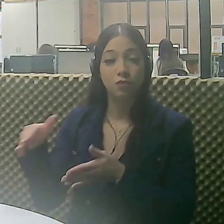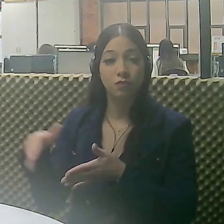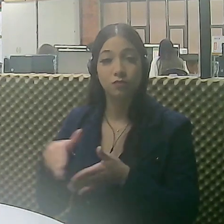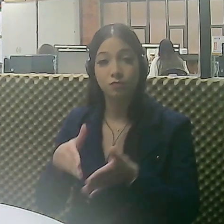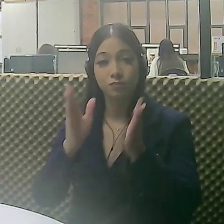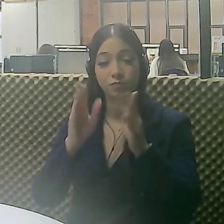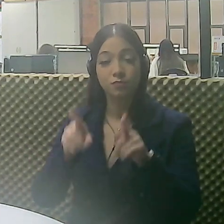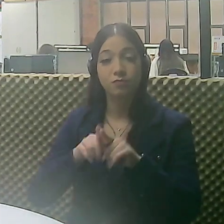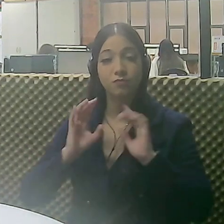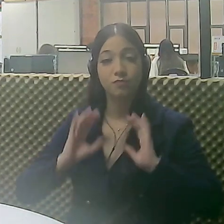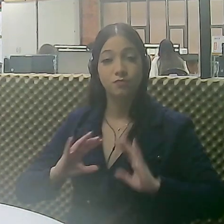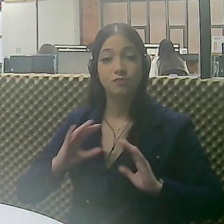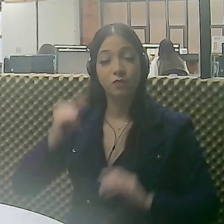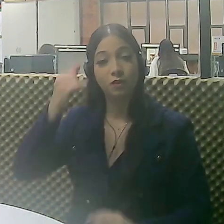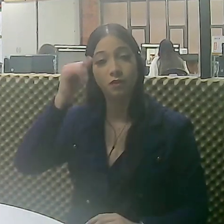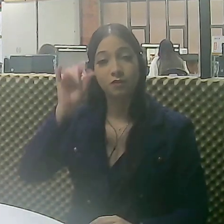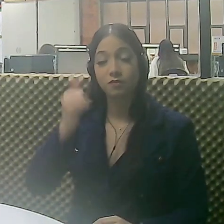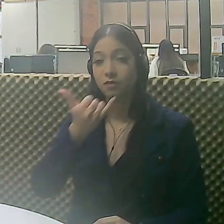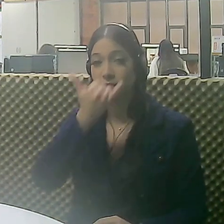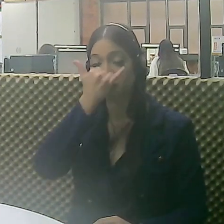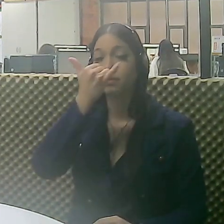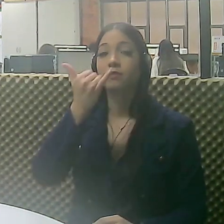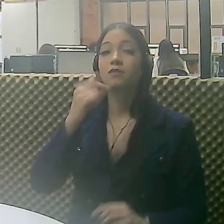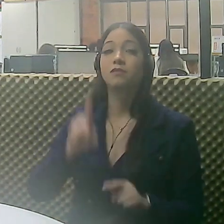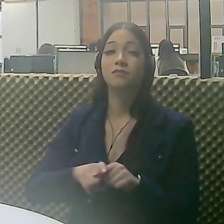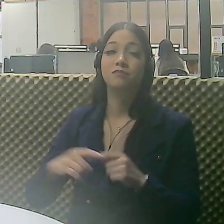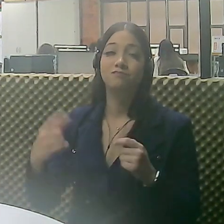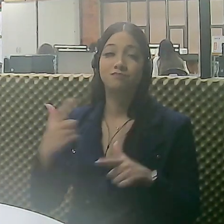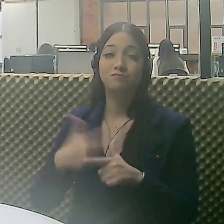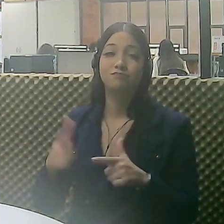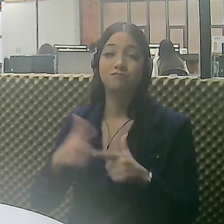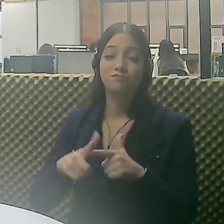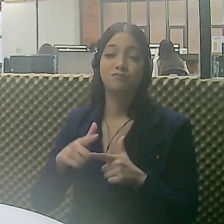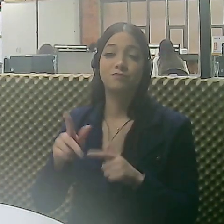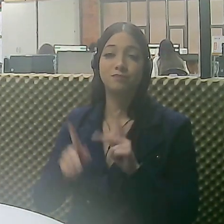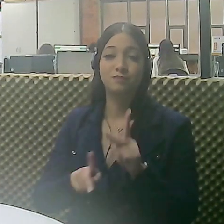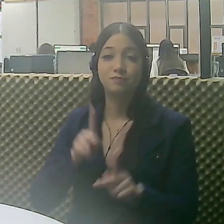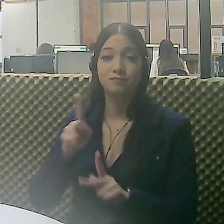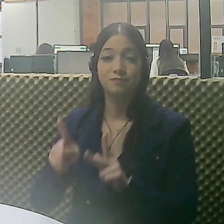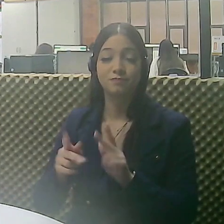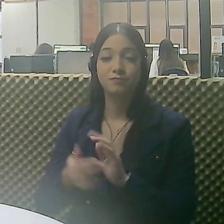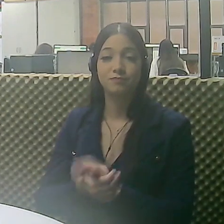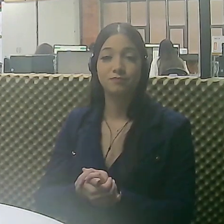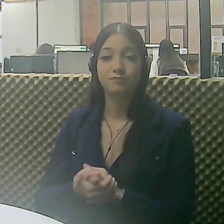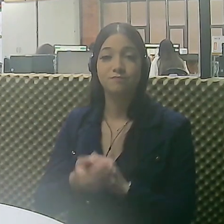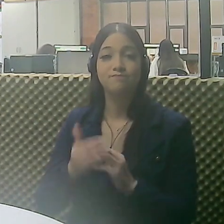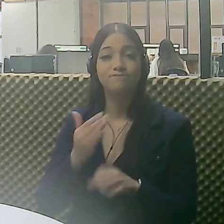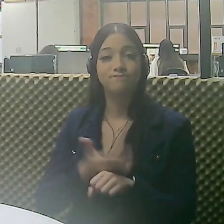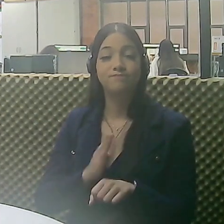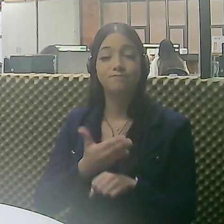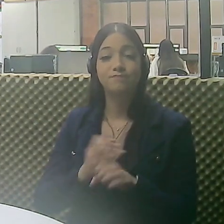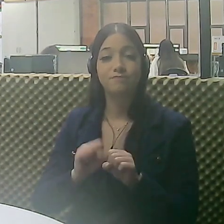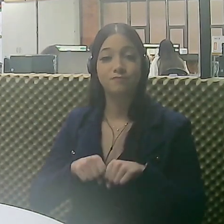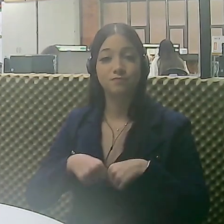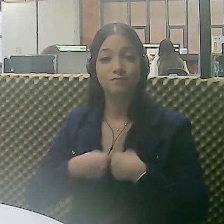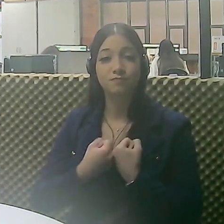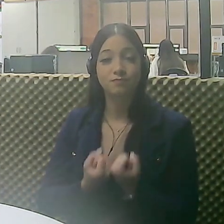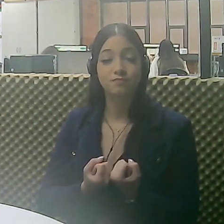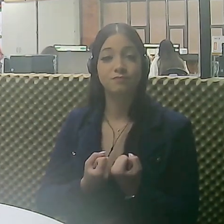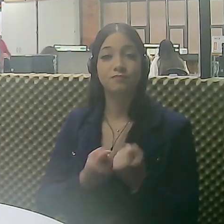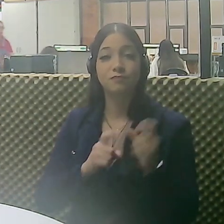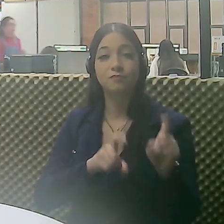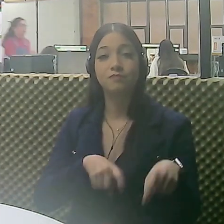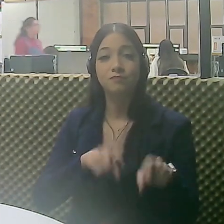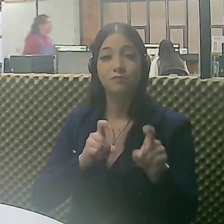praças, a fim de evitar acidentes e prevenir transtornos à população. Outras tarefas empenhadas pelo mutirão foram